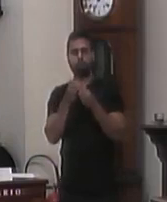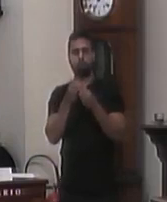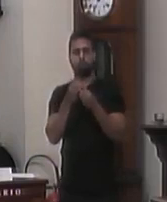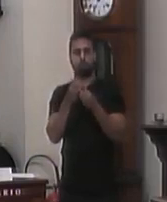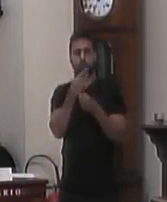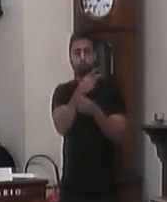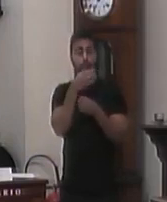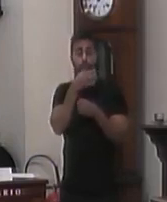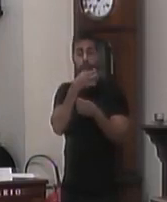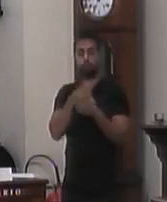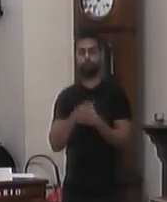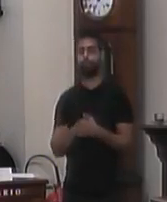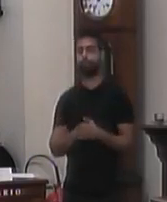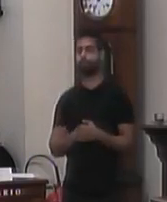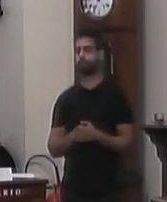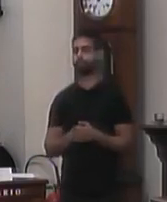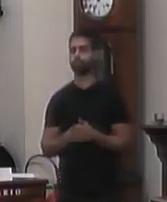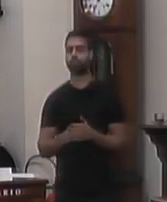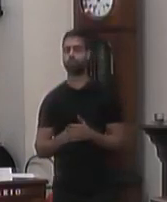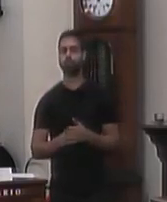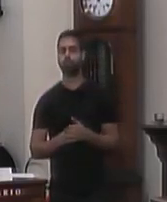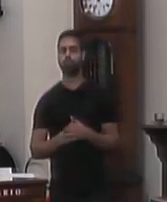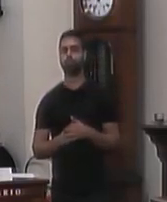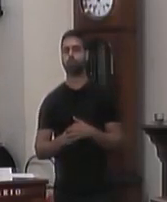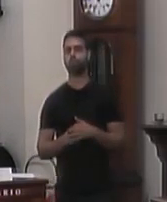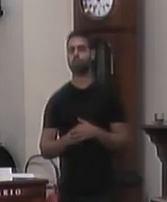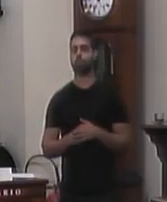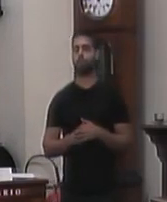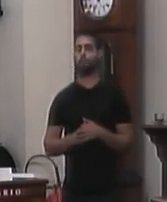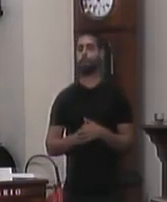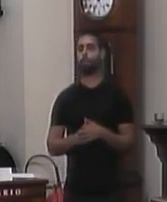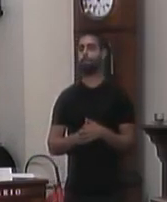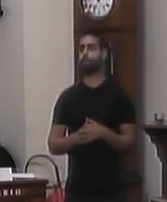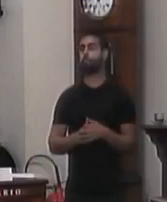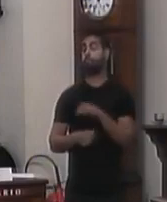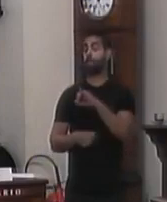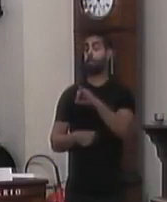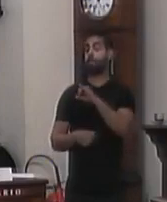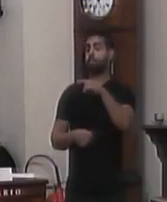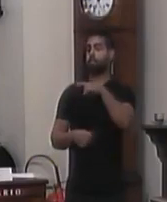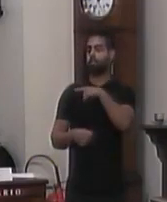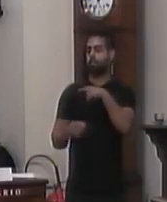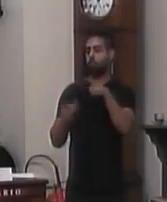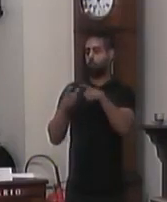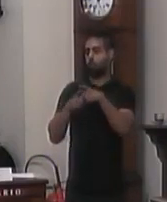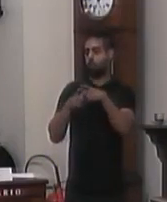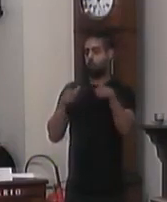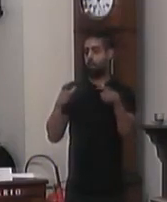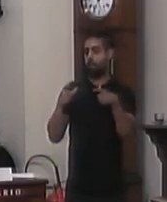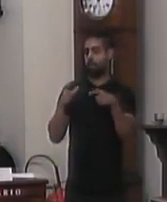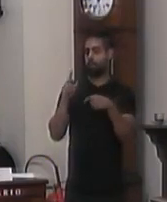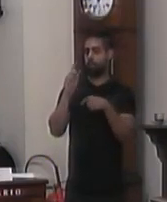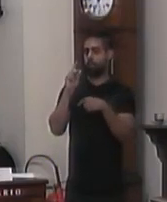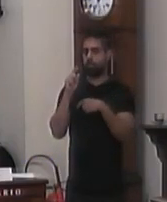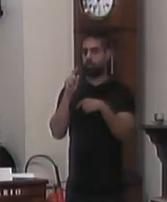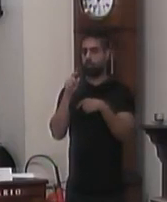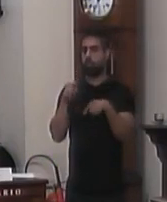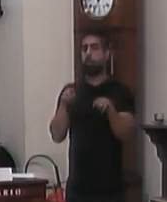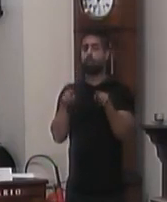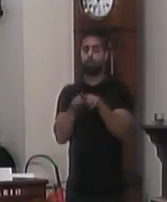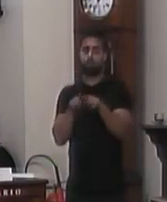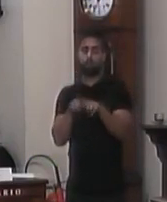isso? Vereador, é proporcional, né? Se a gente tem um aumento de arrecadação, a gente tem uma receita corrente